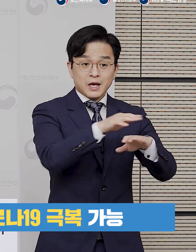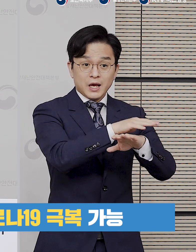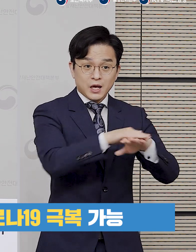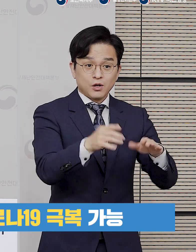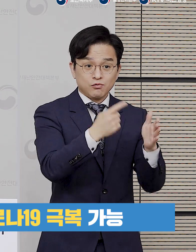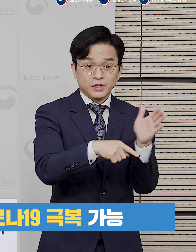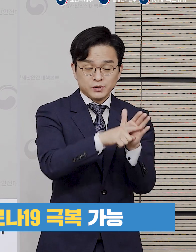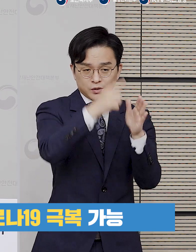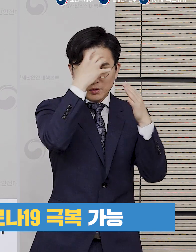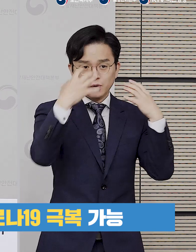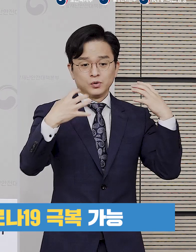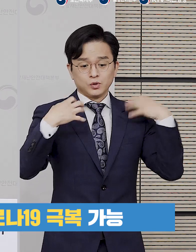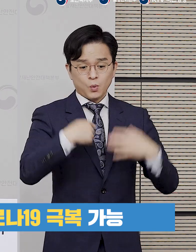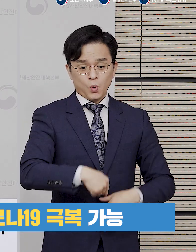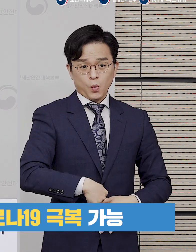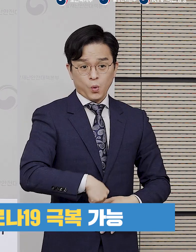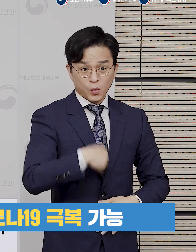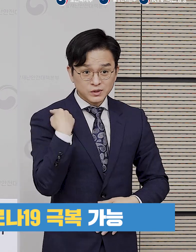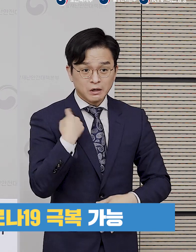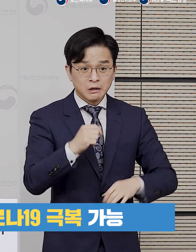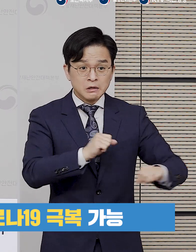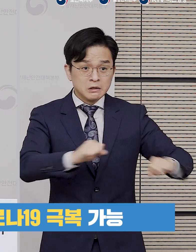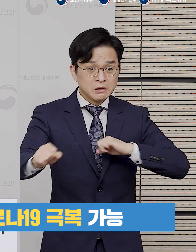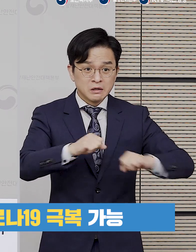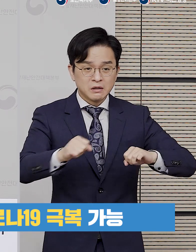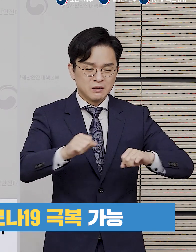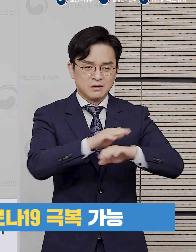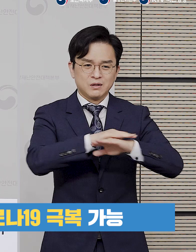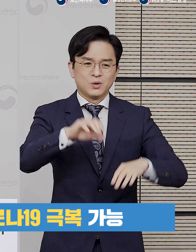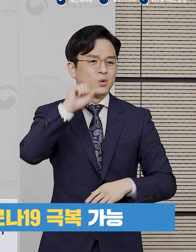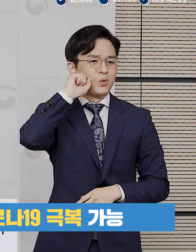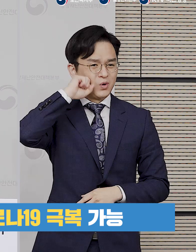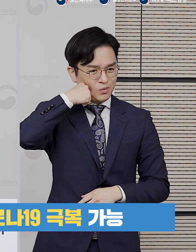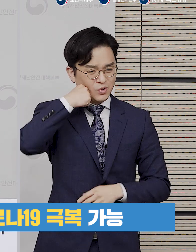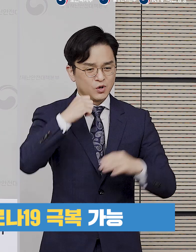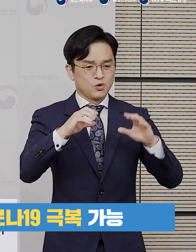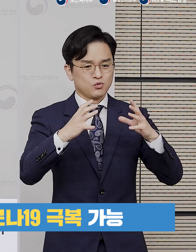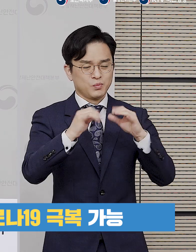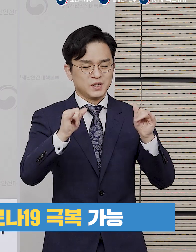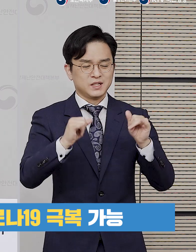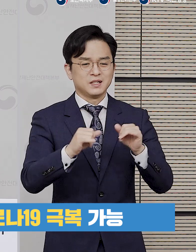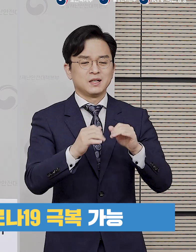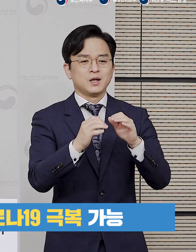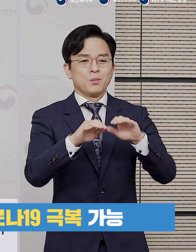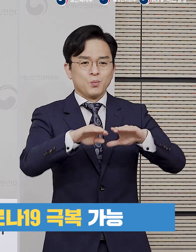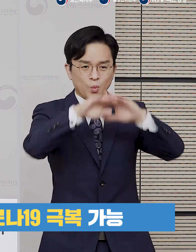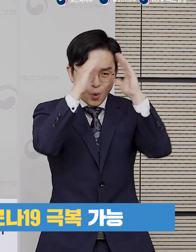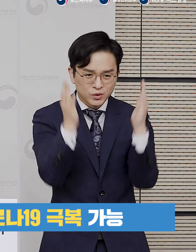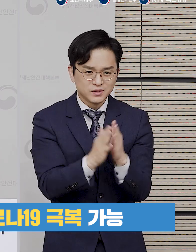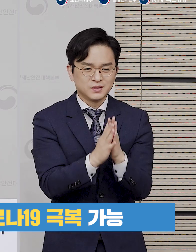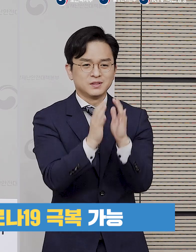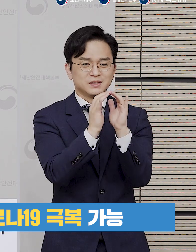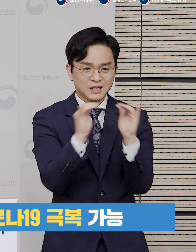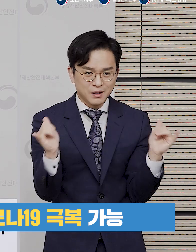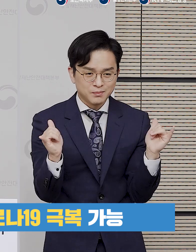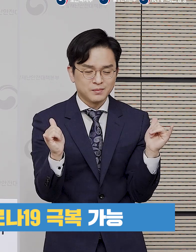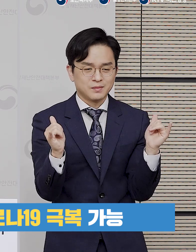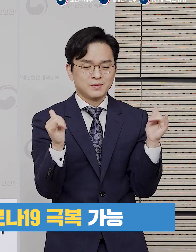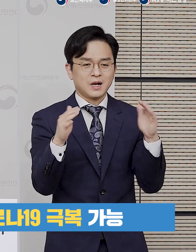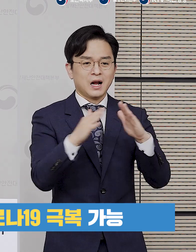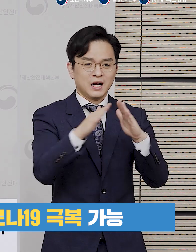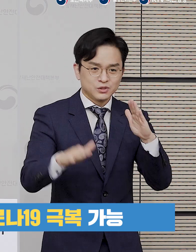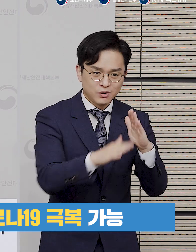노력, 방역 당국의 전략만으로는 이겨낼 수 없는 질병입니다. 국민 한 분 한 분,